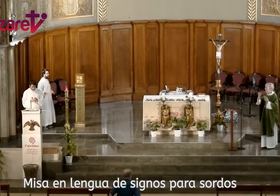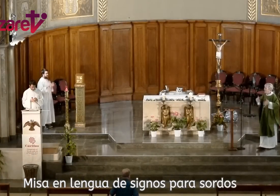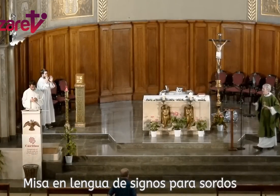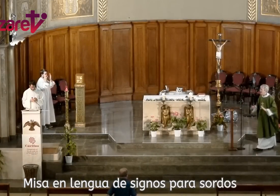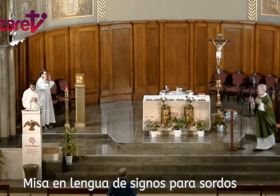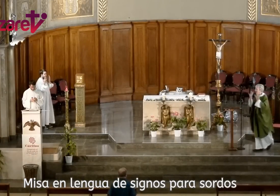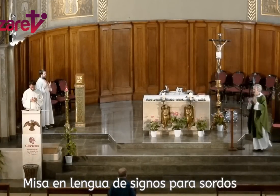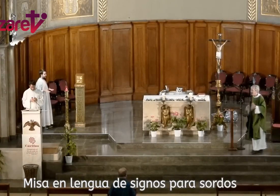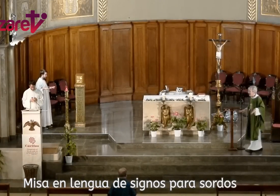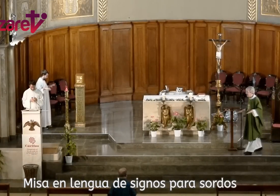Aleluya,